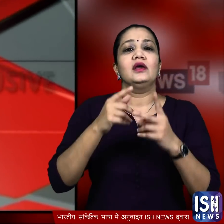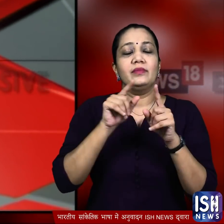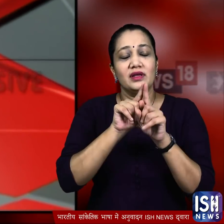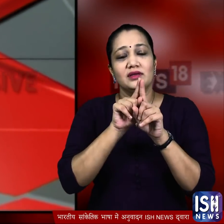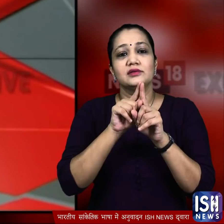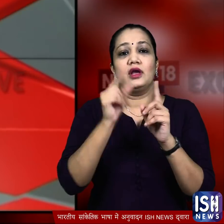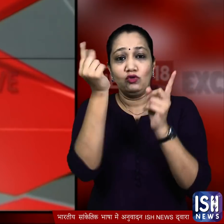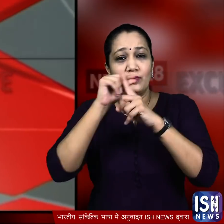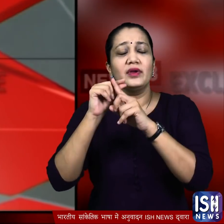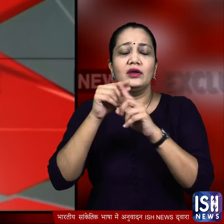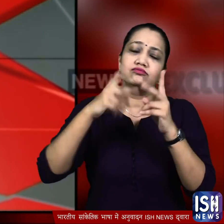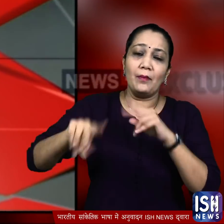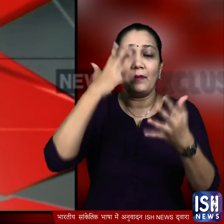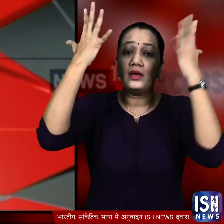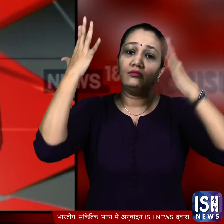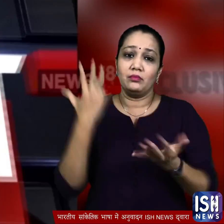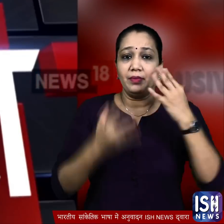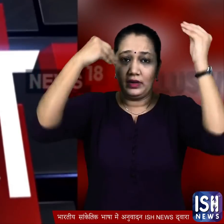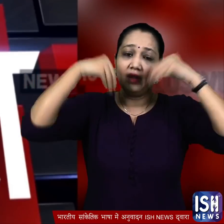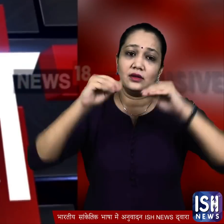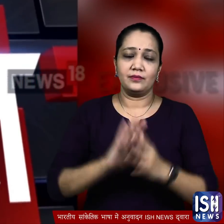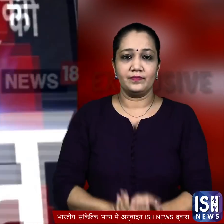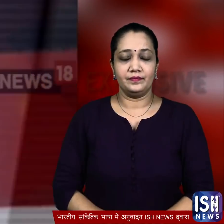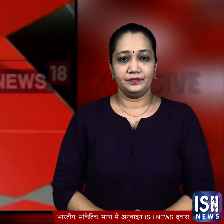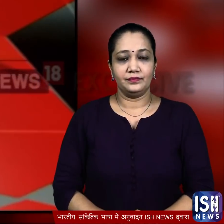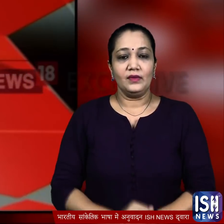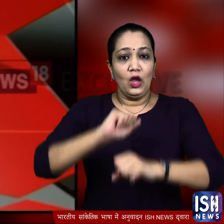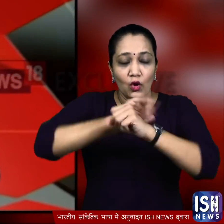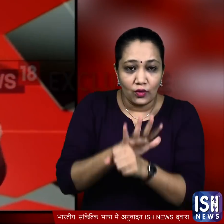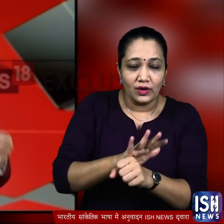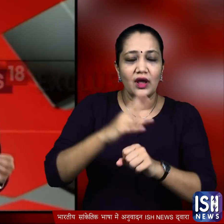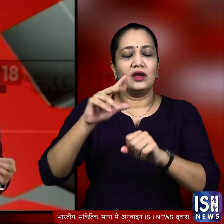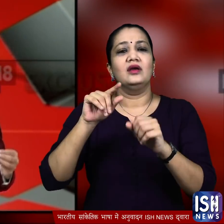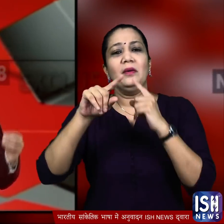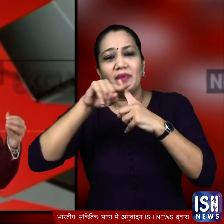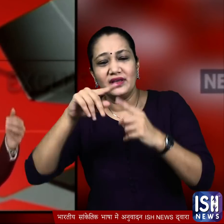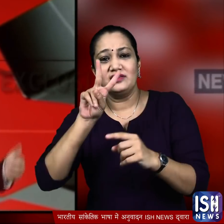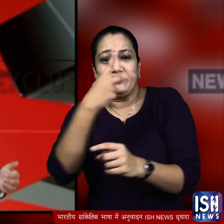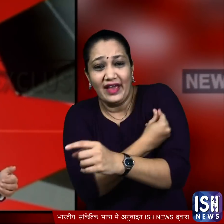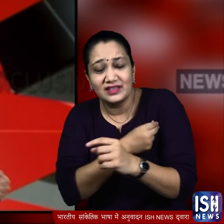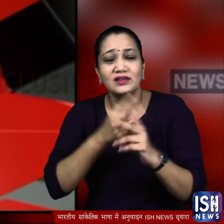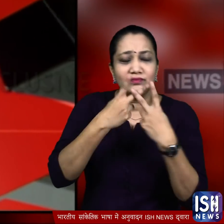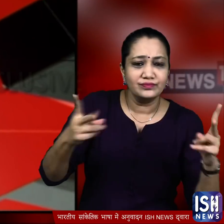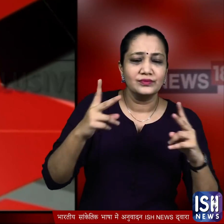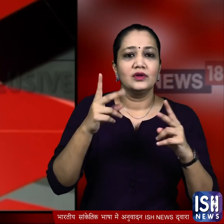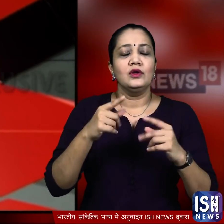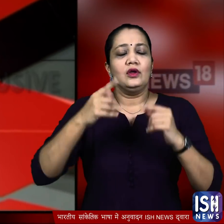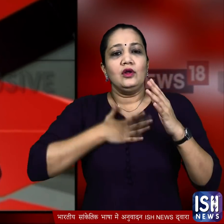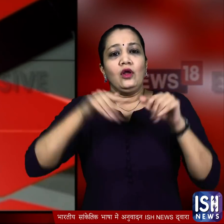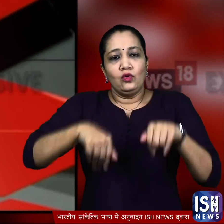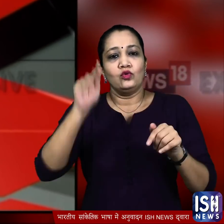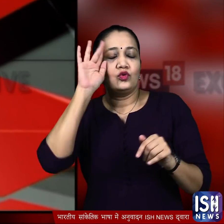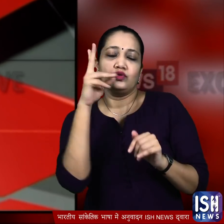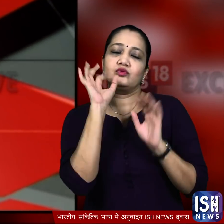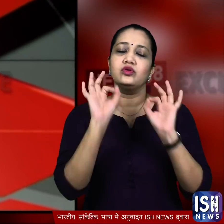पश्चिमी उत्तर प्रदेश में बारिश का अलर्ट जारी किया है। कोरोना के कहर और वैक्सीन पर मचे घमासान के बीच 2 राहत